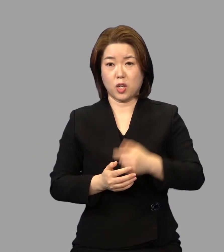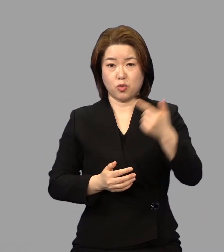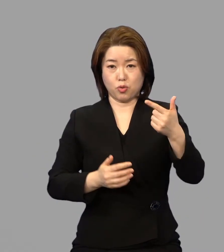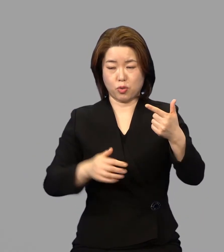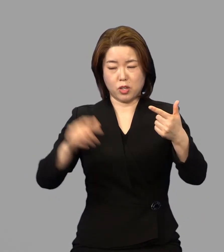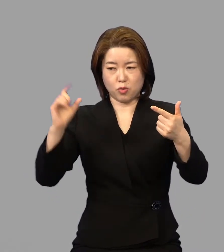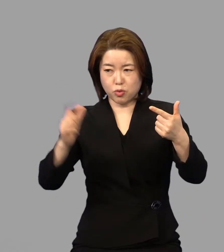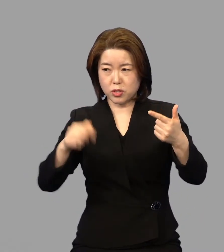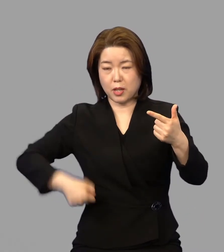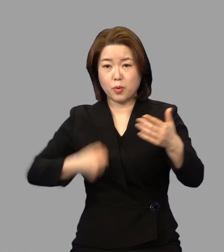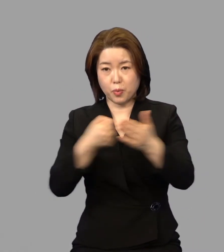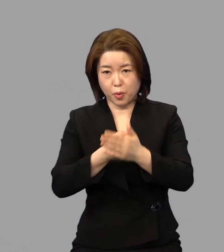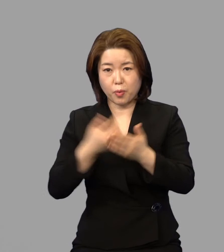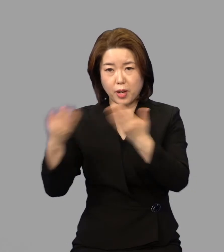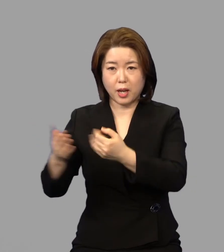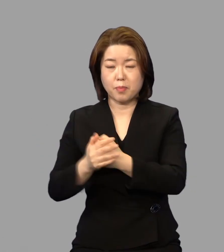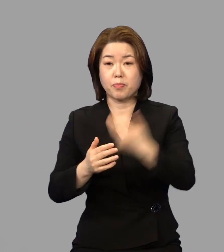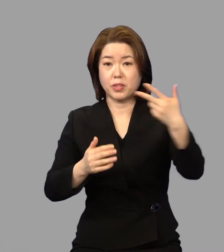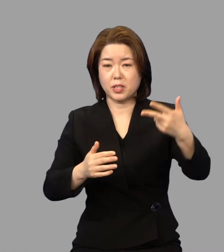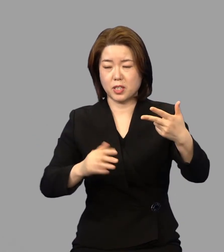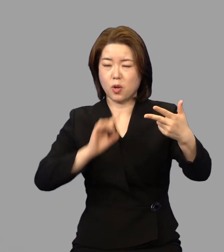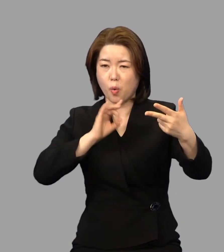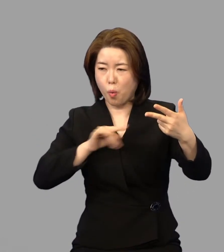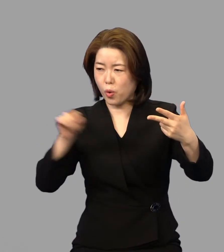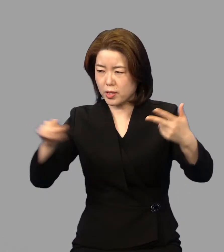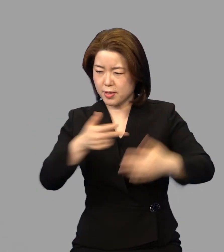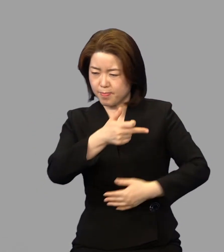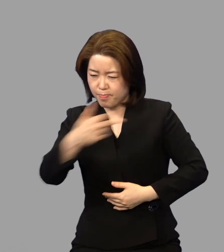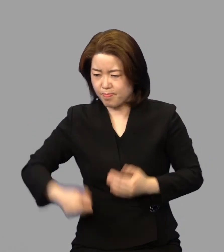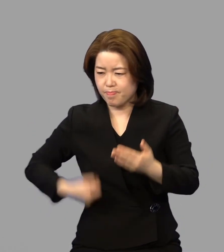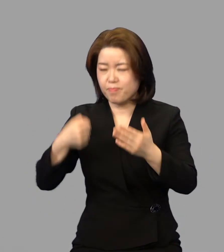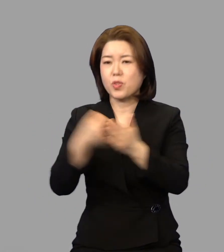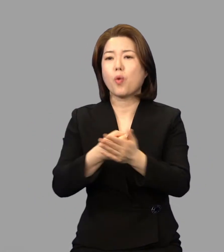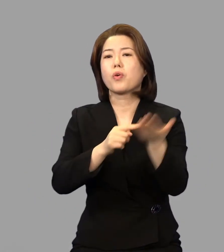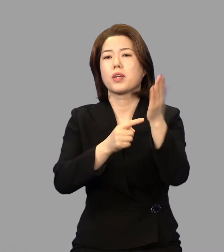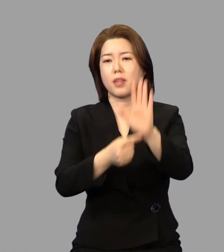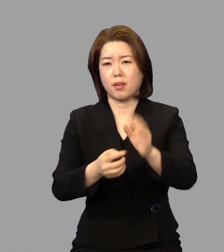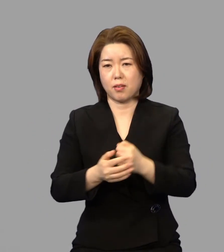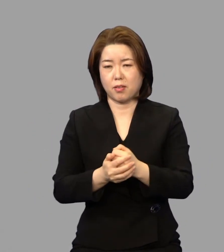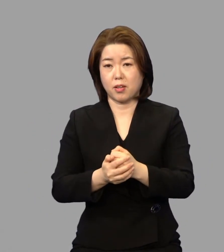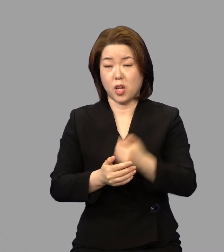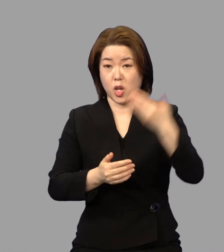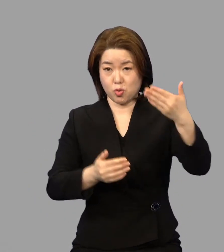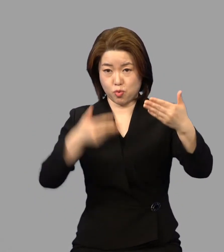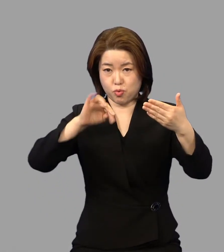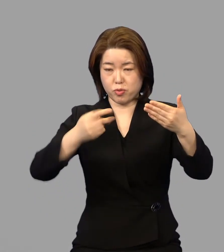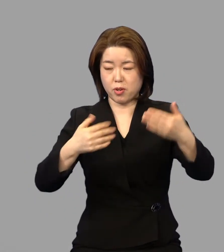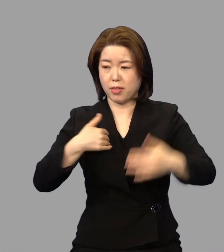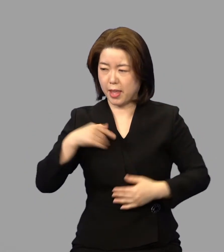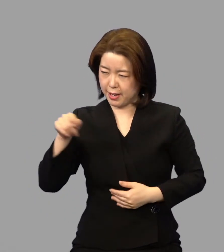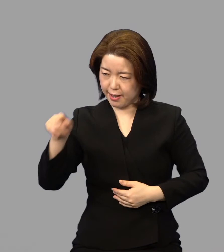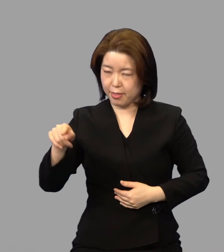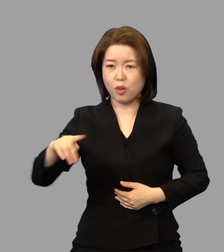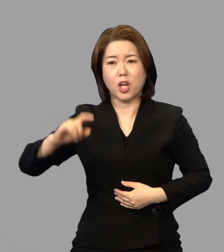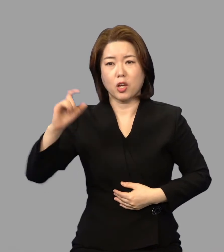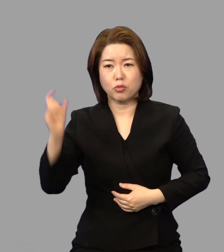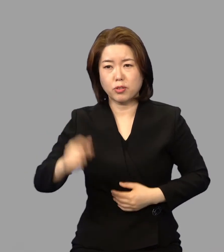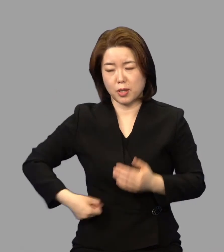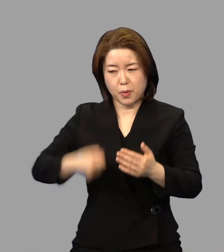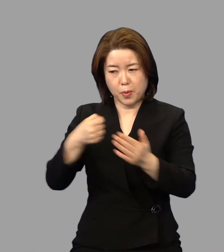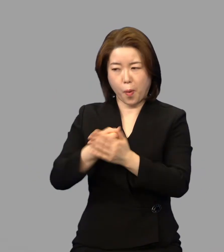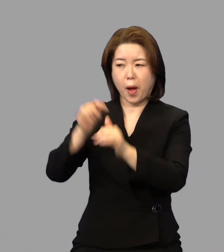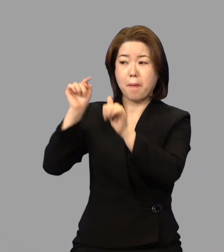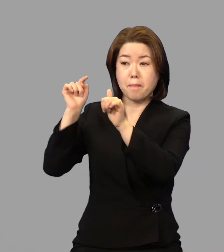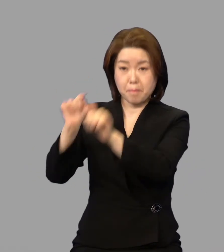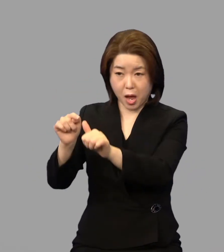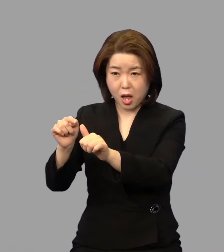용감하여라. 7절에 오직 너는 크게 용기를 내어. 9절에 내가 너에게 굳세고 용감하라고